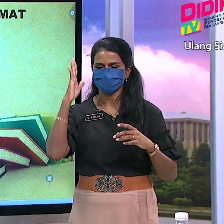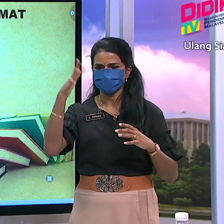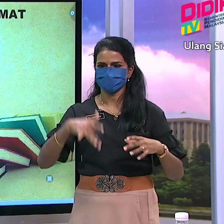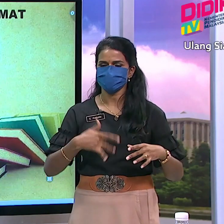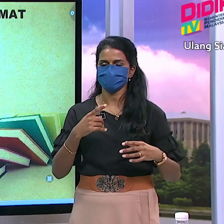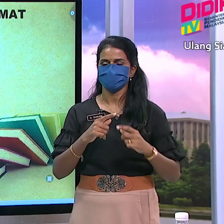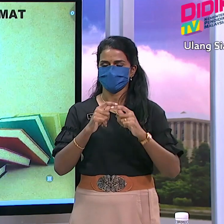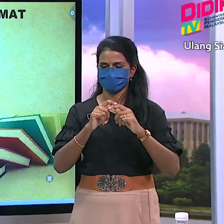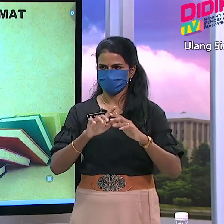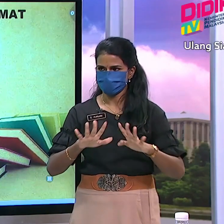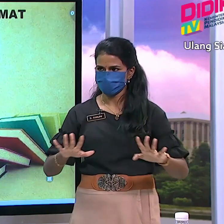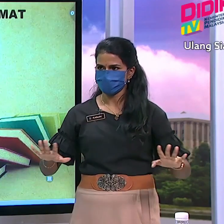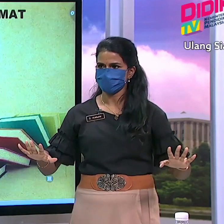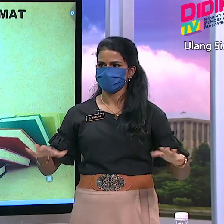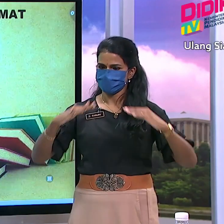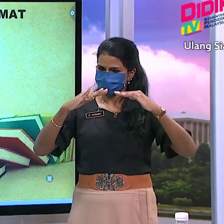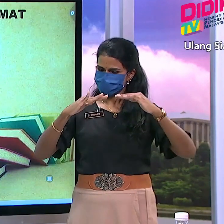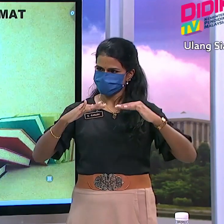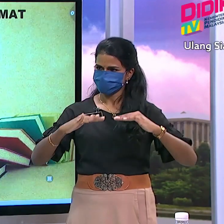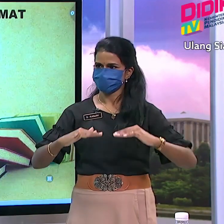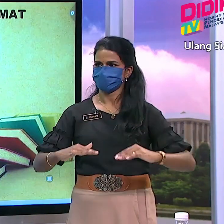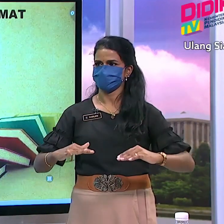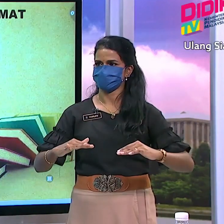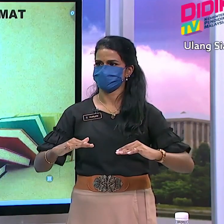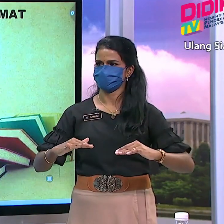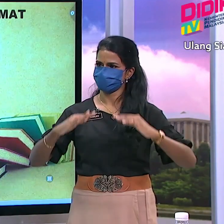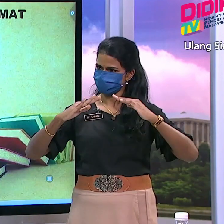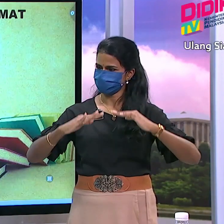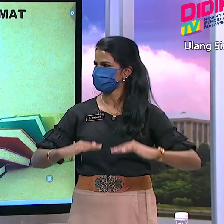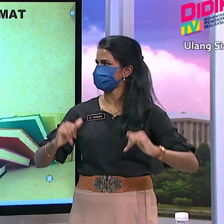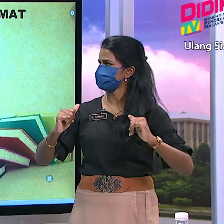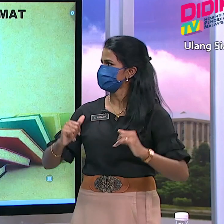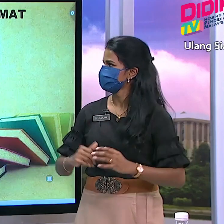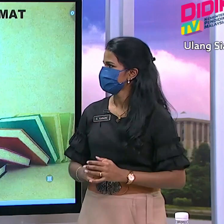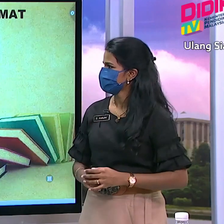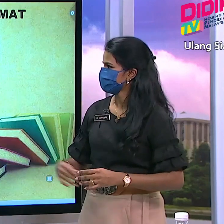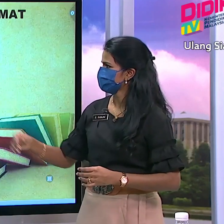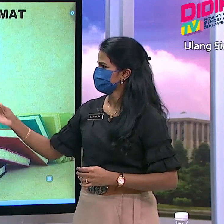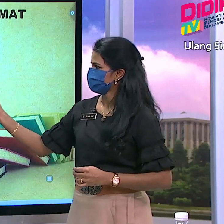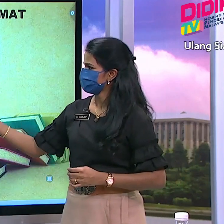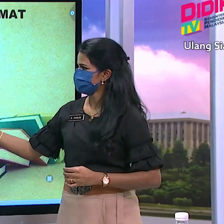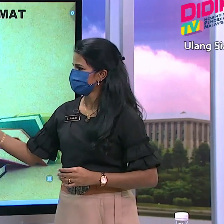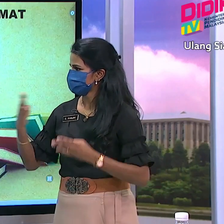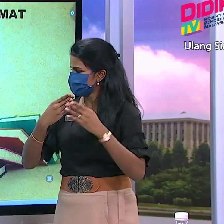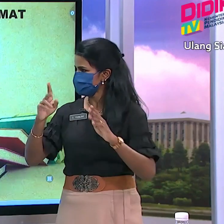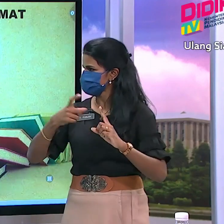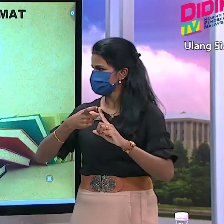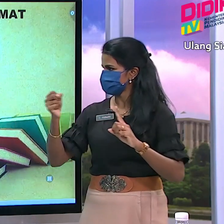akan rasa tenang, calm saja. Calm. Okey? Okay. Dan bebas